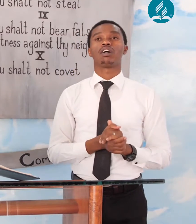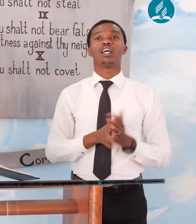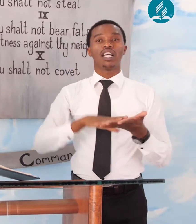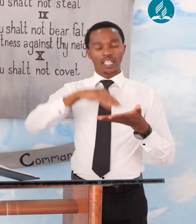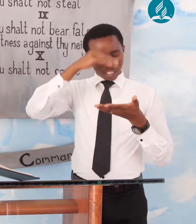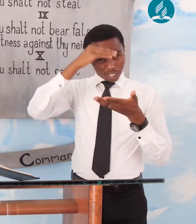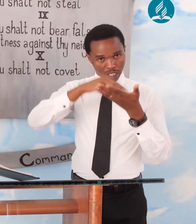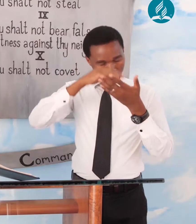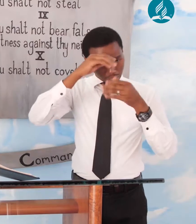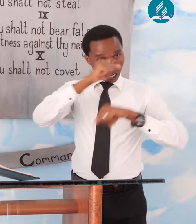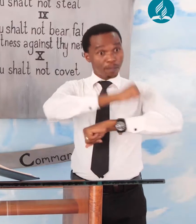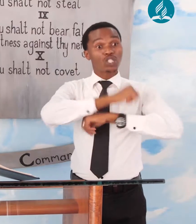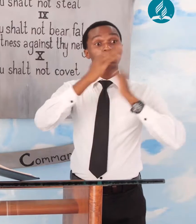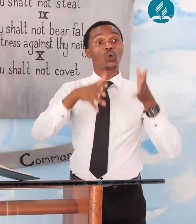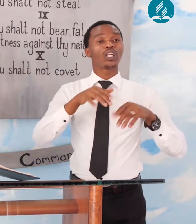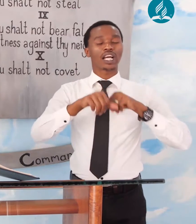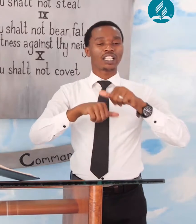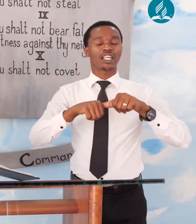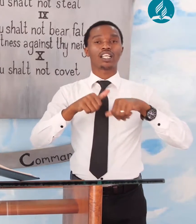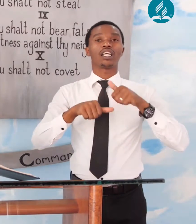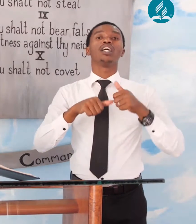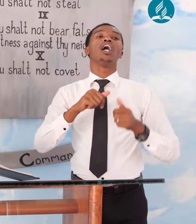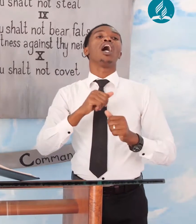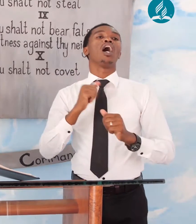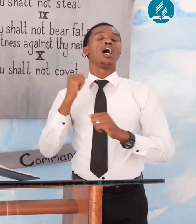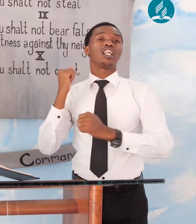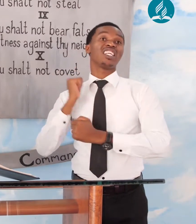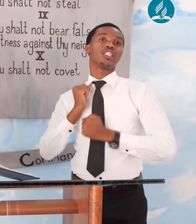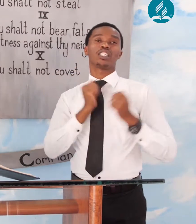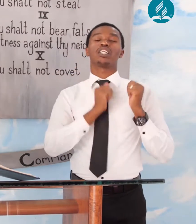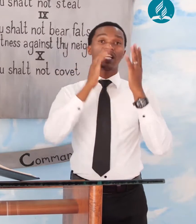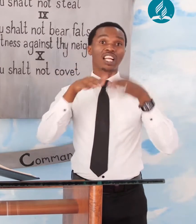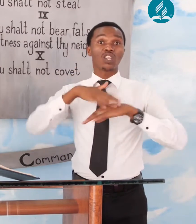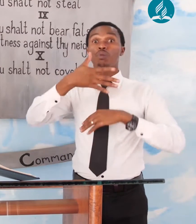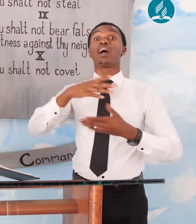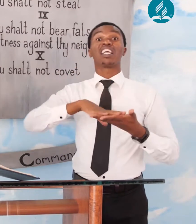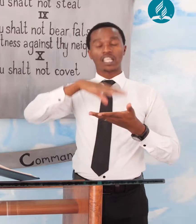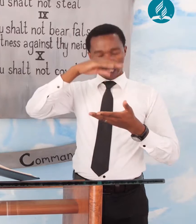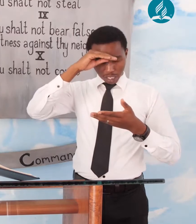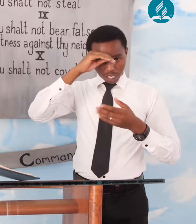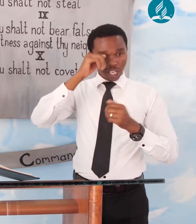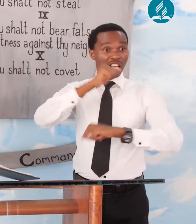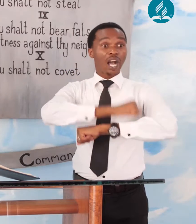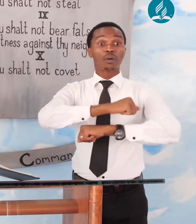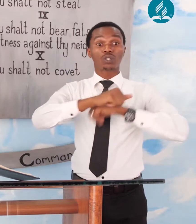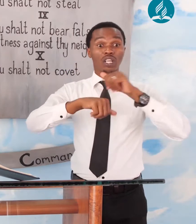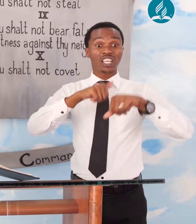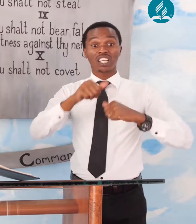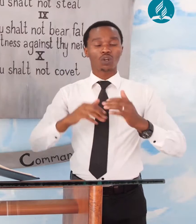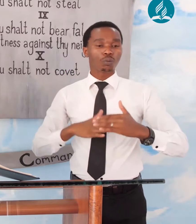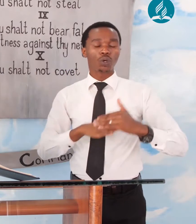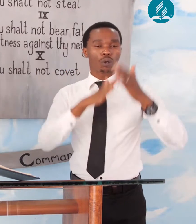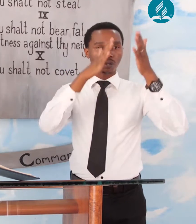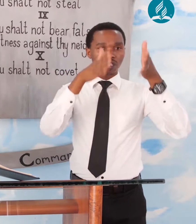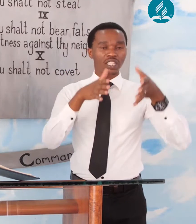ya gisirikare yiga amashuri y'ubuyobozi mbese aba umuntu ushyitse rwose ku rugero rwo